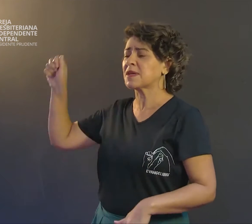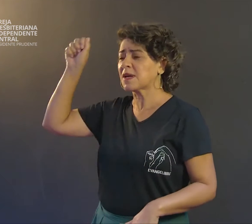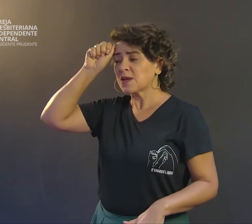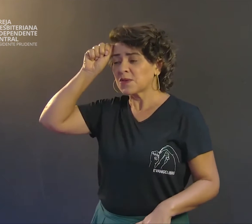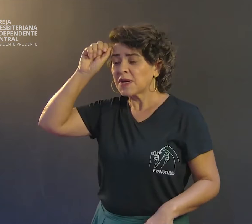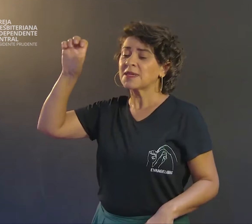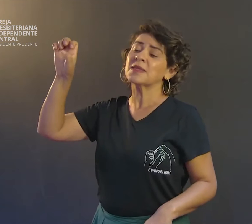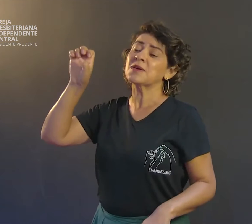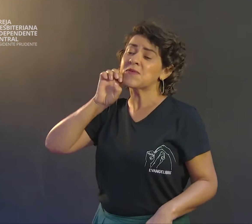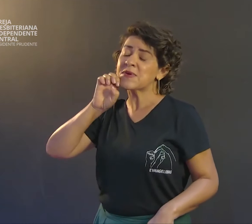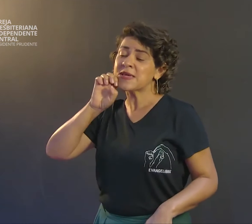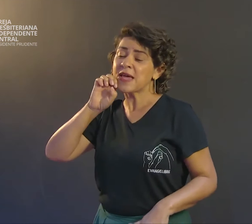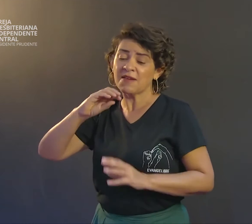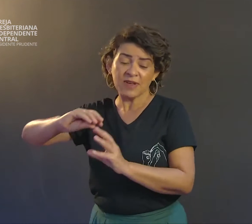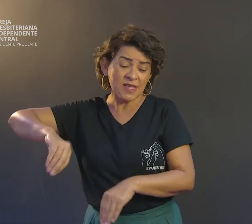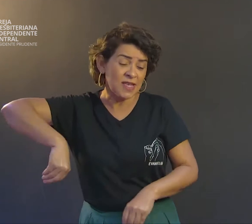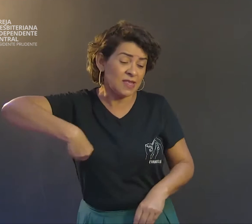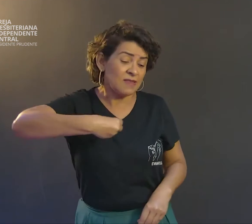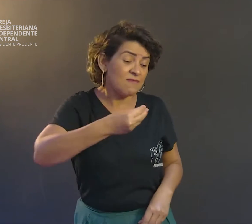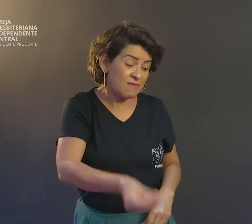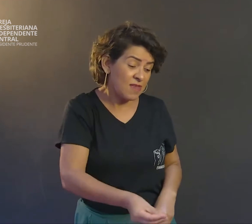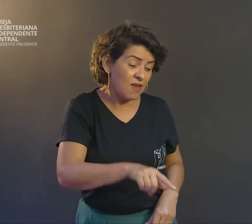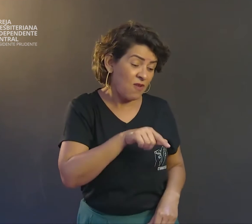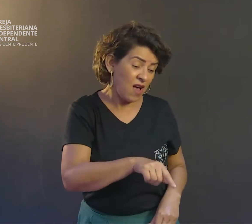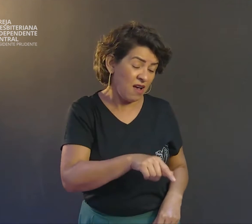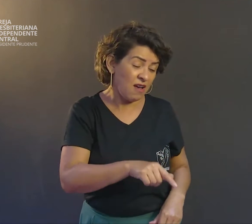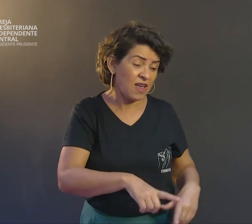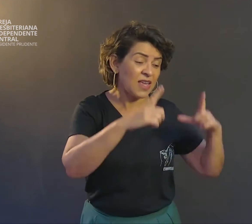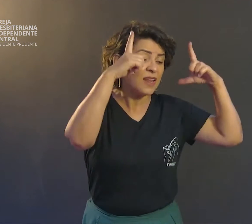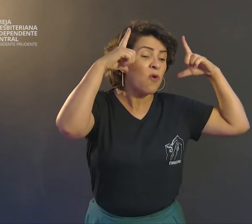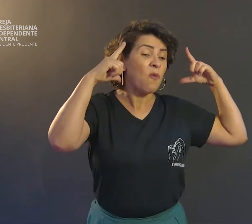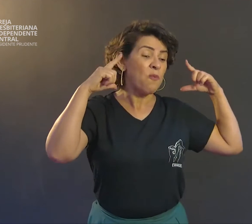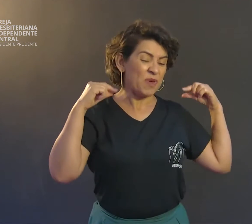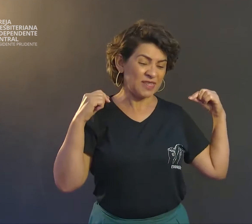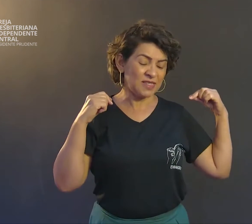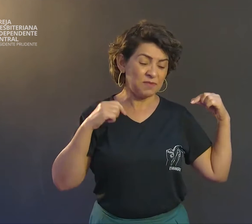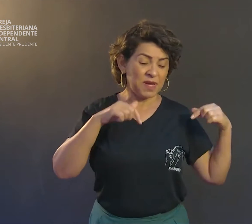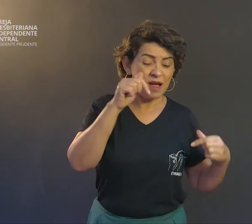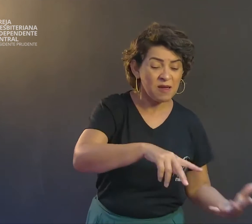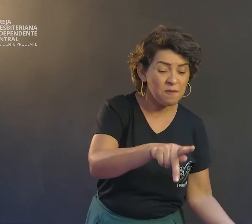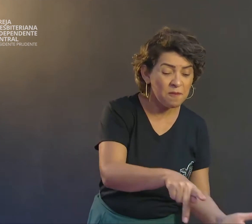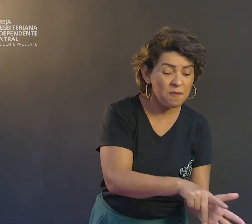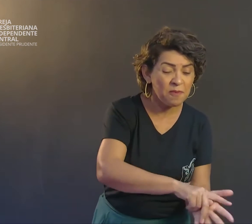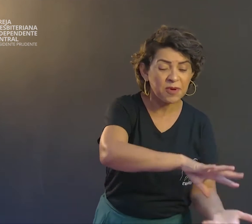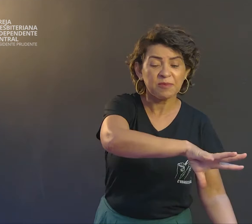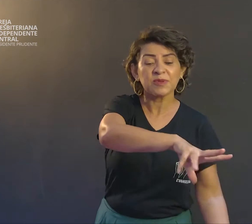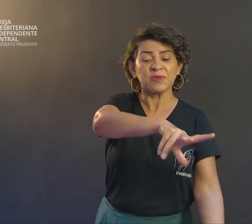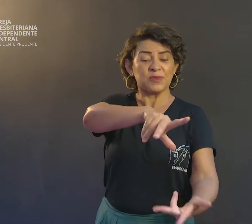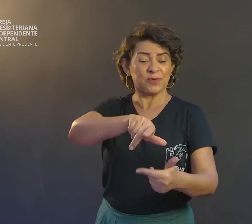diabo passou a ser o príncipe deste mundo, possuindo direitos sobre as